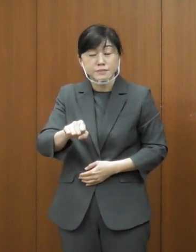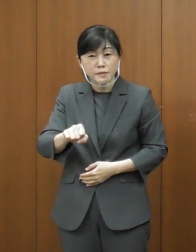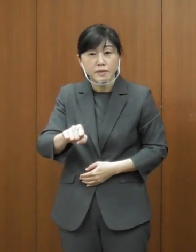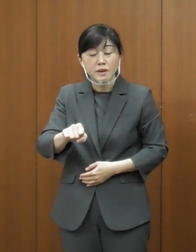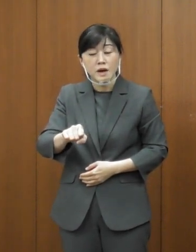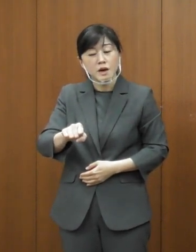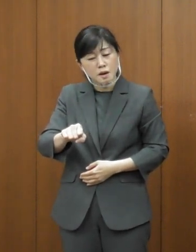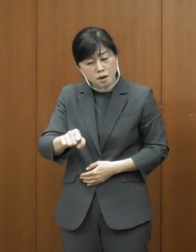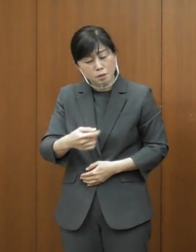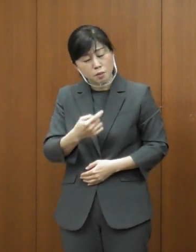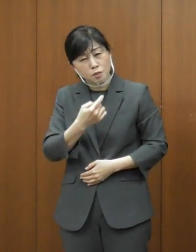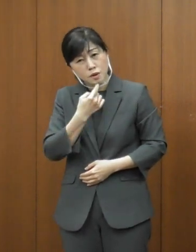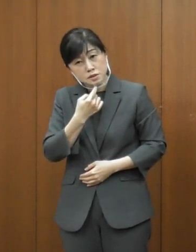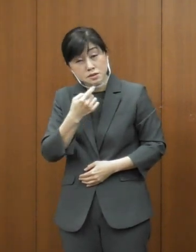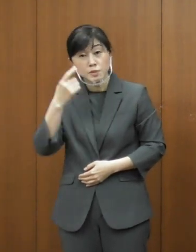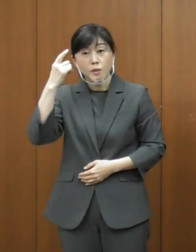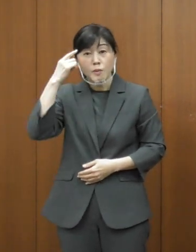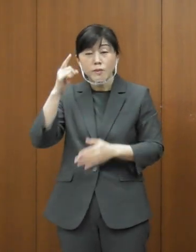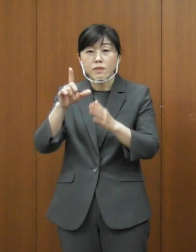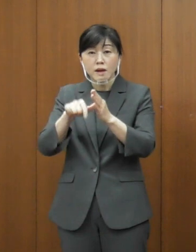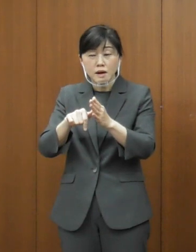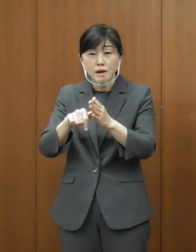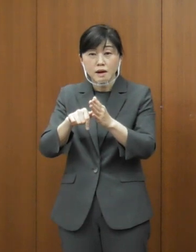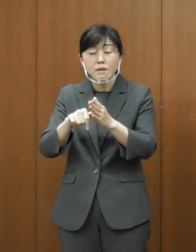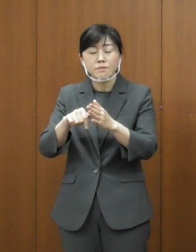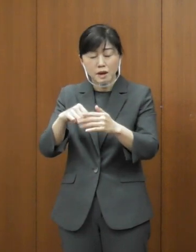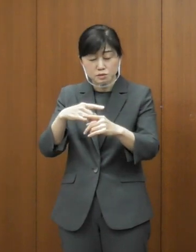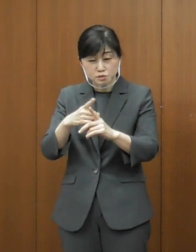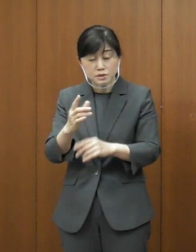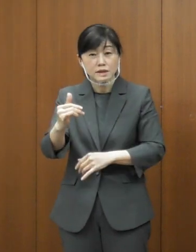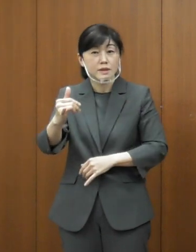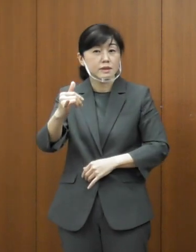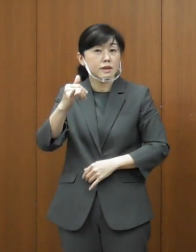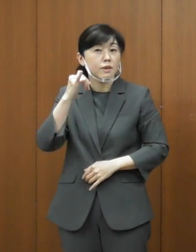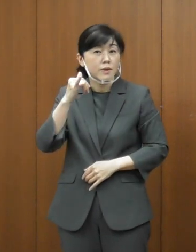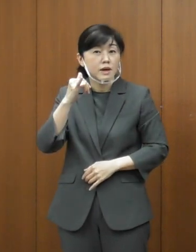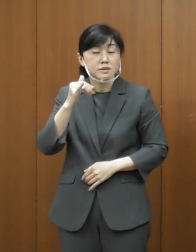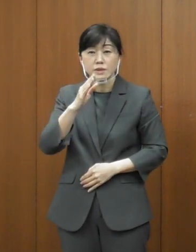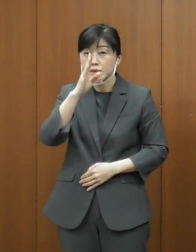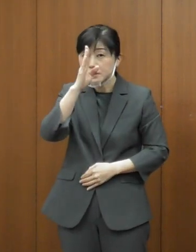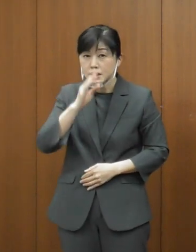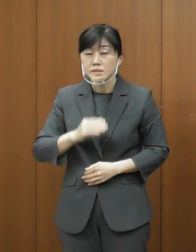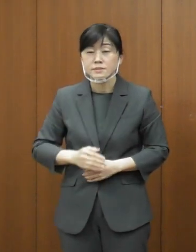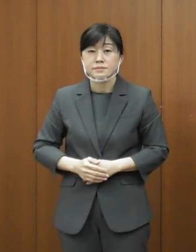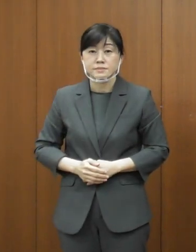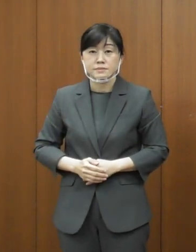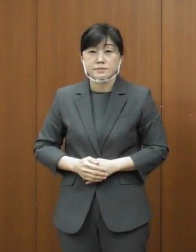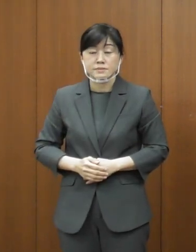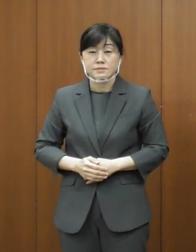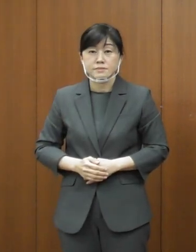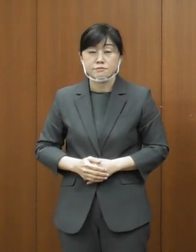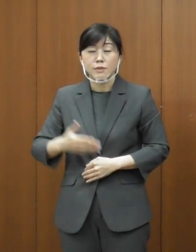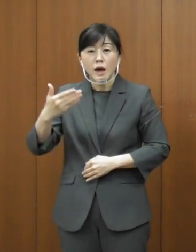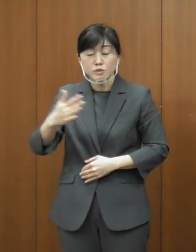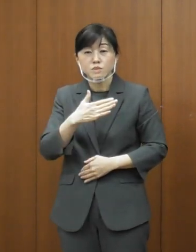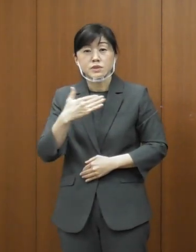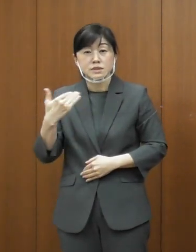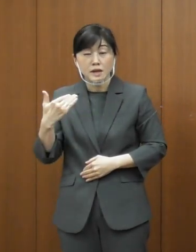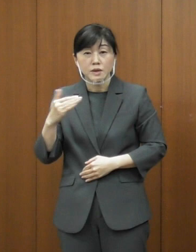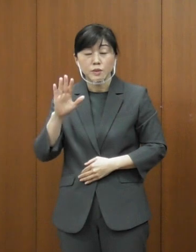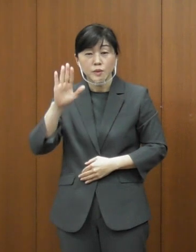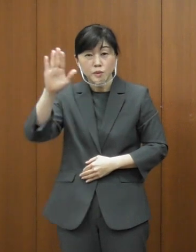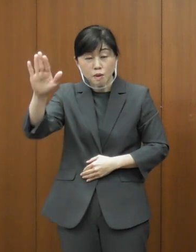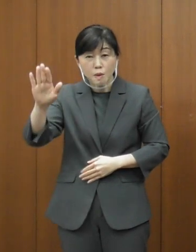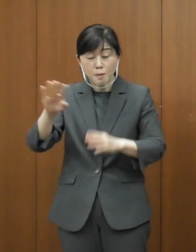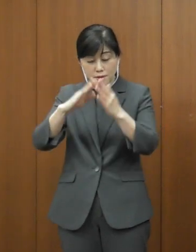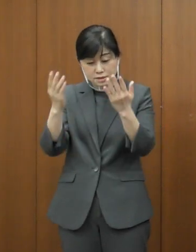容体がおかしいと思ったらすぐにお電話で連絡をいただきたいと思います。区として今後とも全